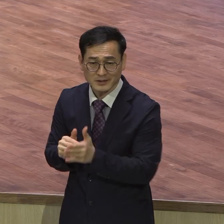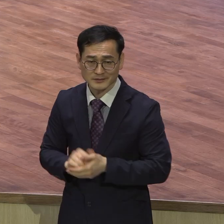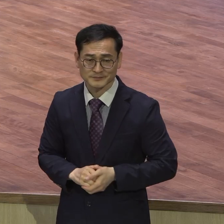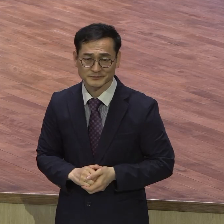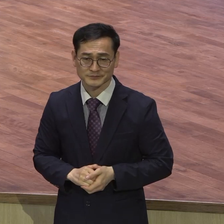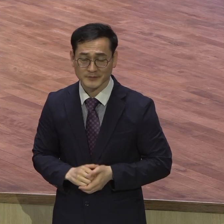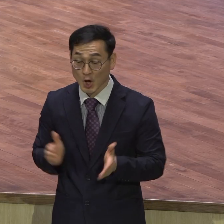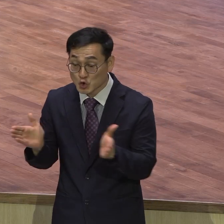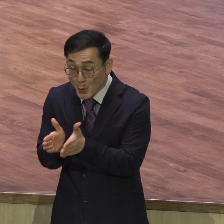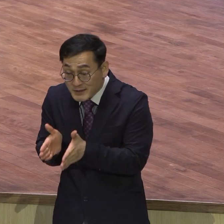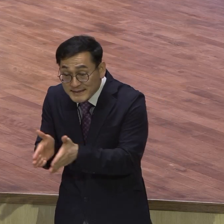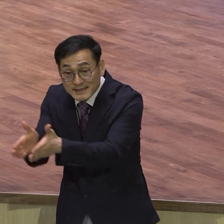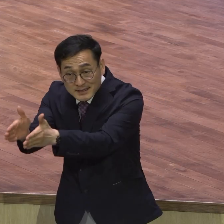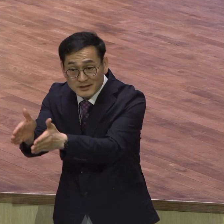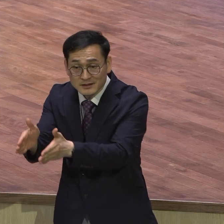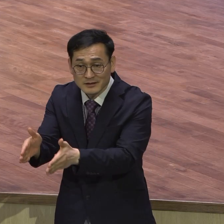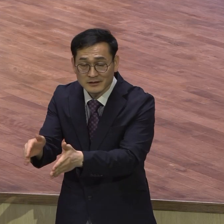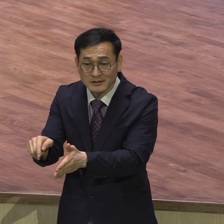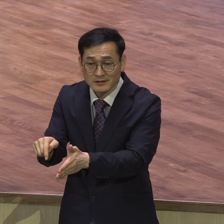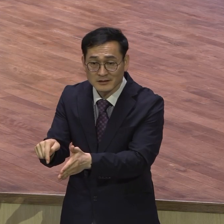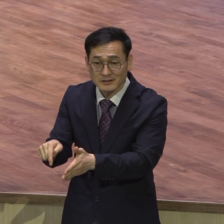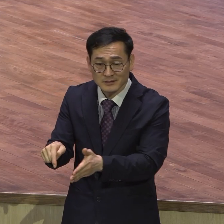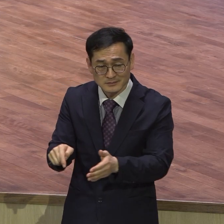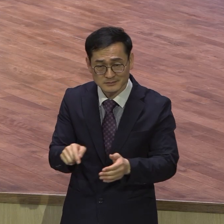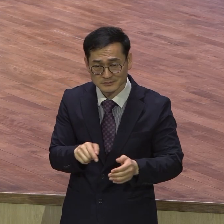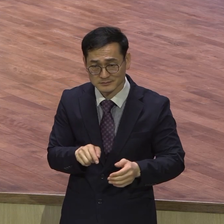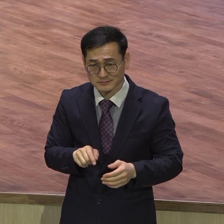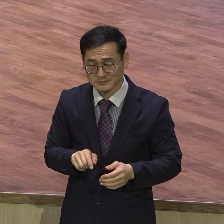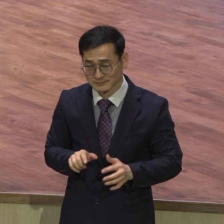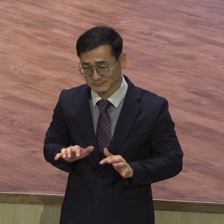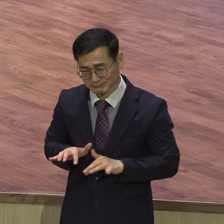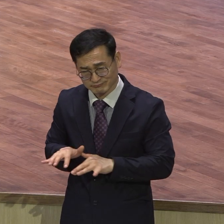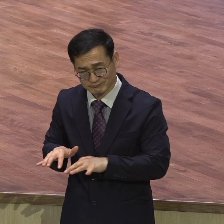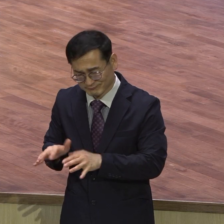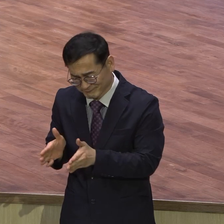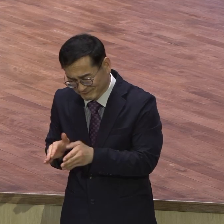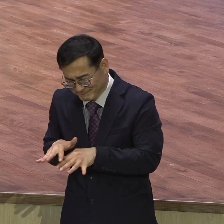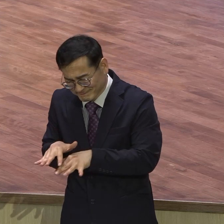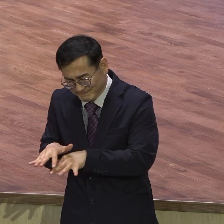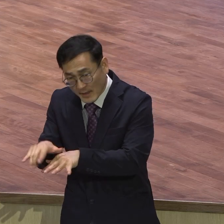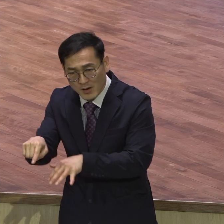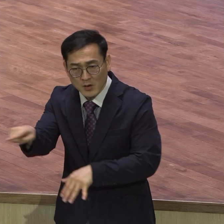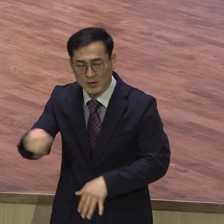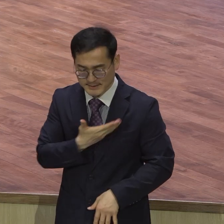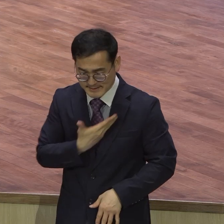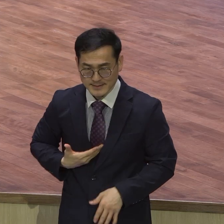구원받은 하나님의 자네 정도가 아니라 정말 복음과인 제자들이 이렇게 많이 있구나.